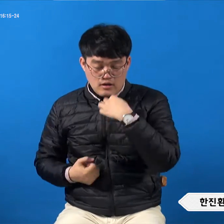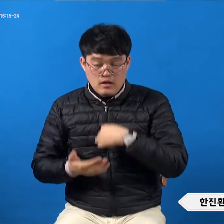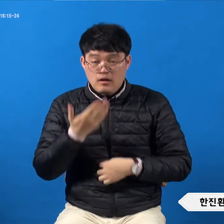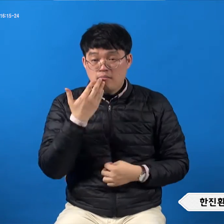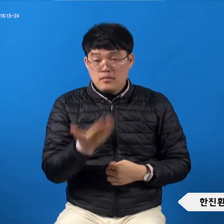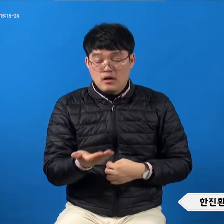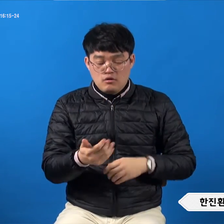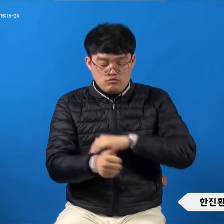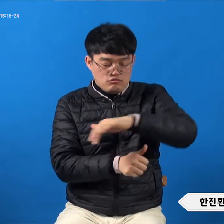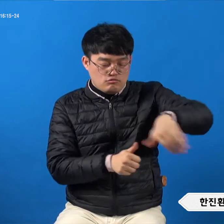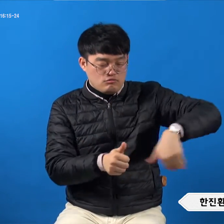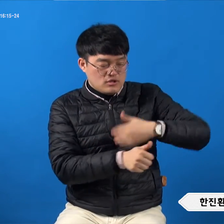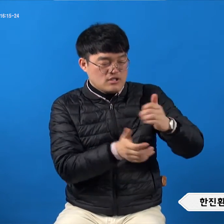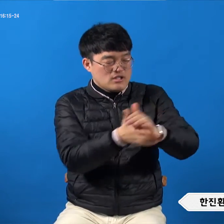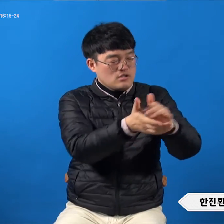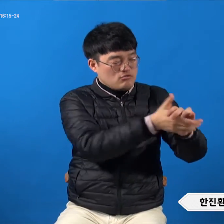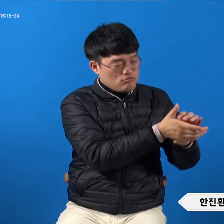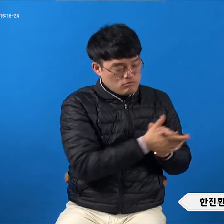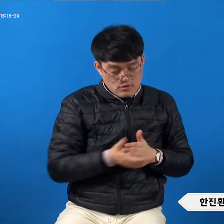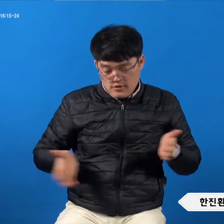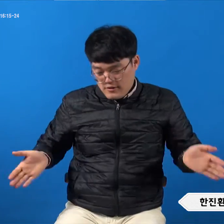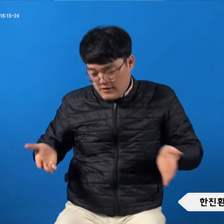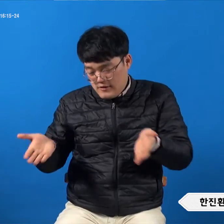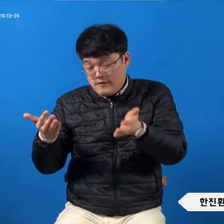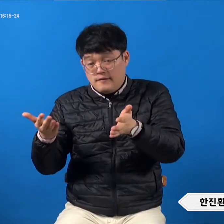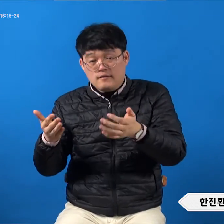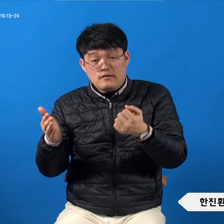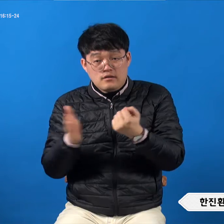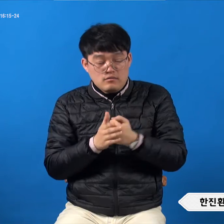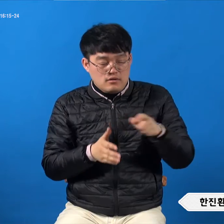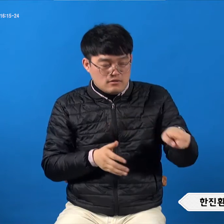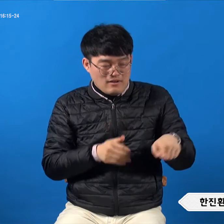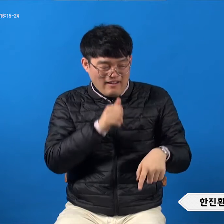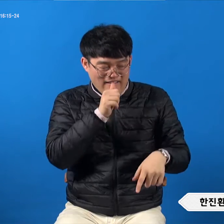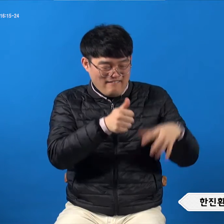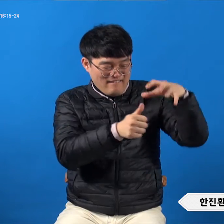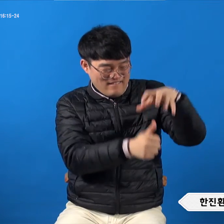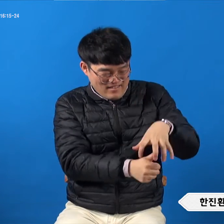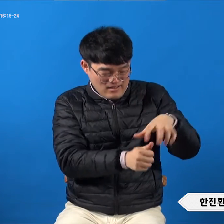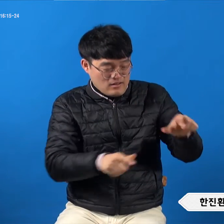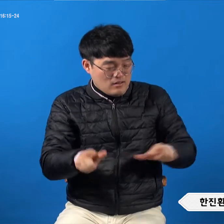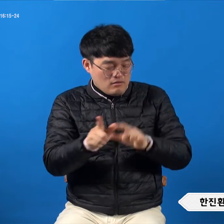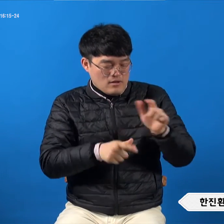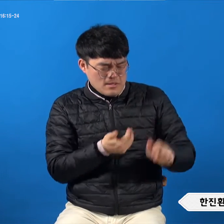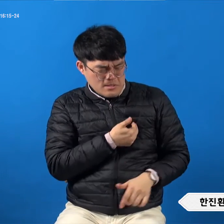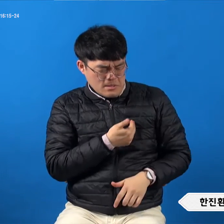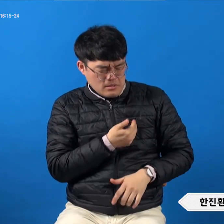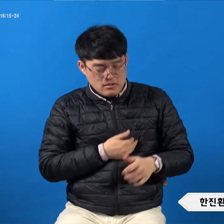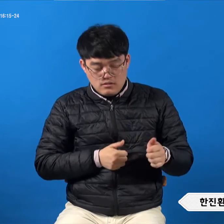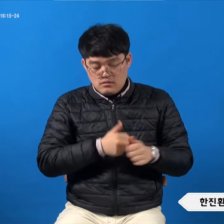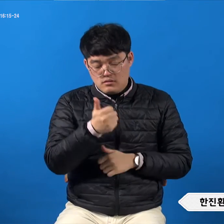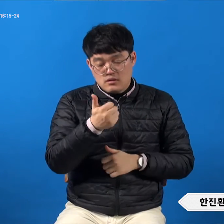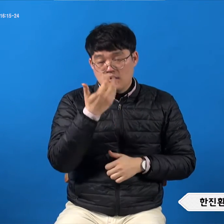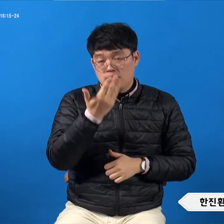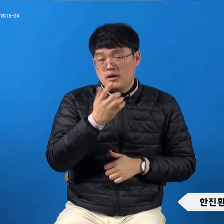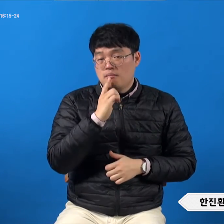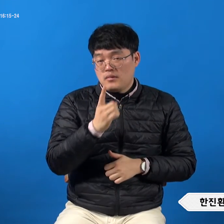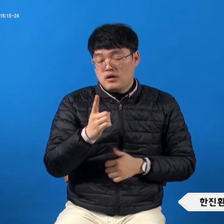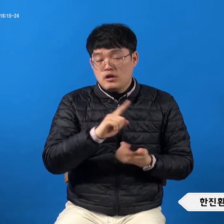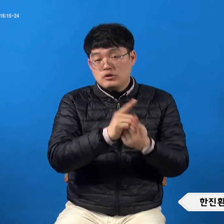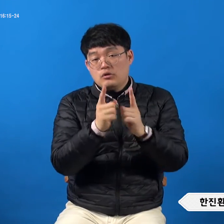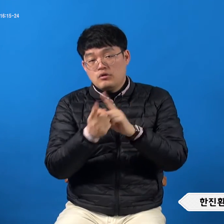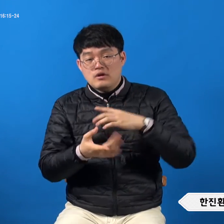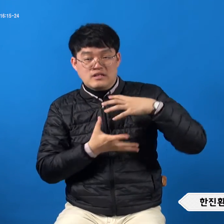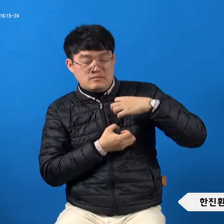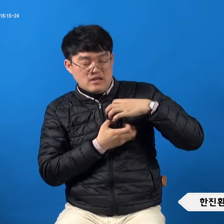주위 친구들의 격려가 그 열악한 감옥을 이기게 했다는 말이지요. 서로 심장을